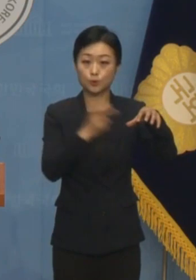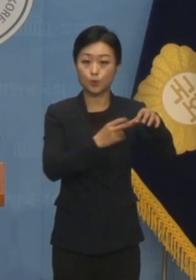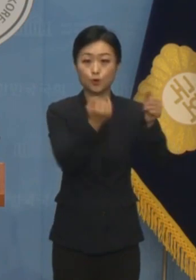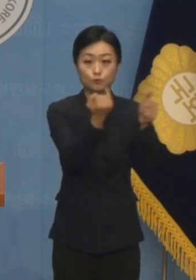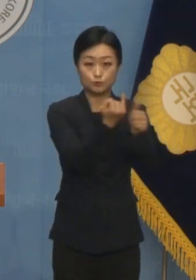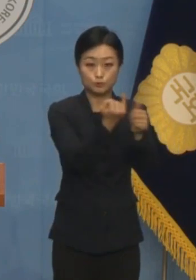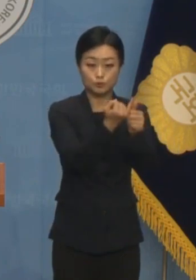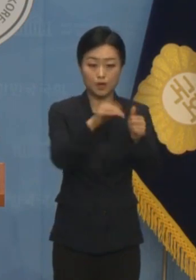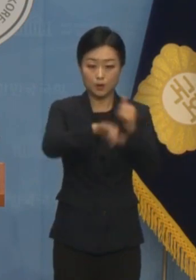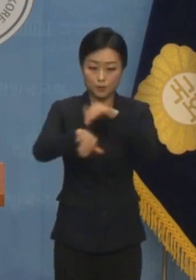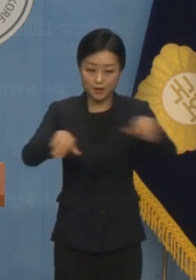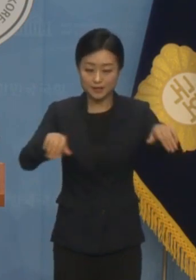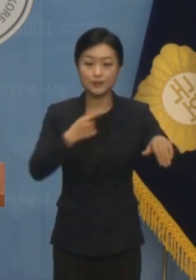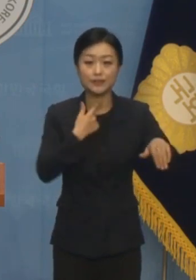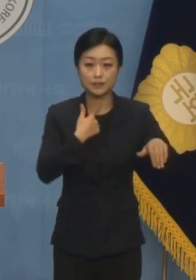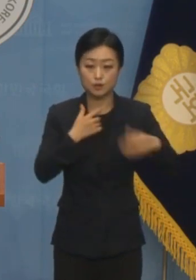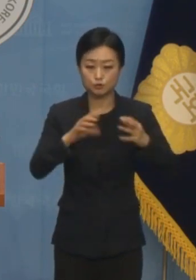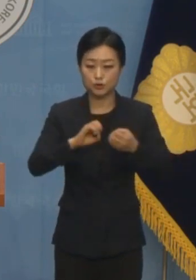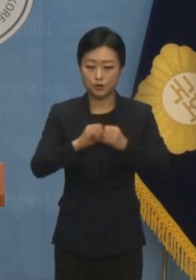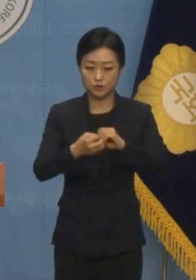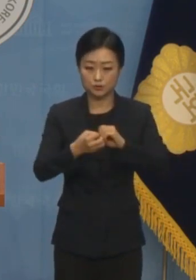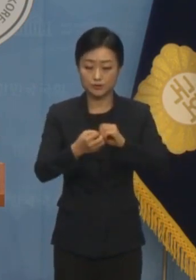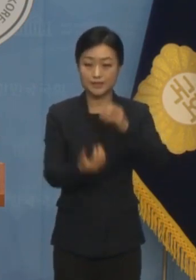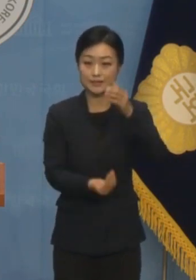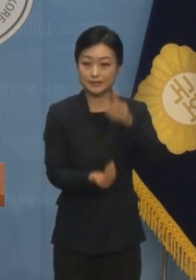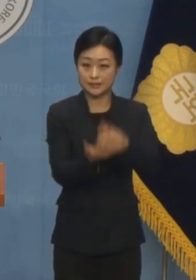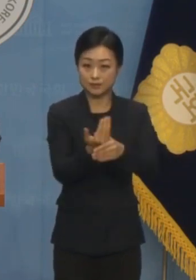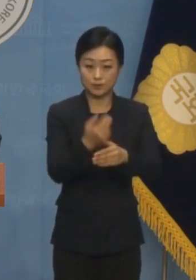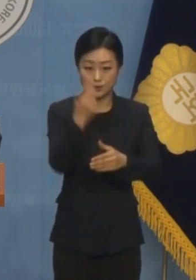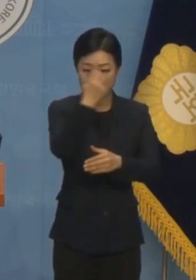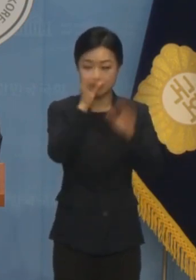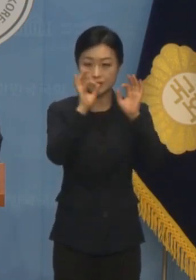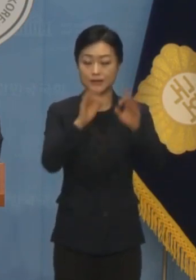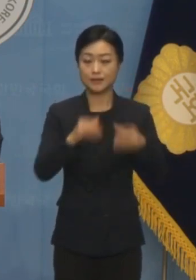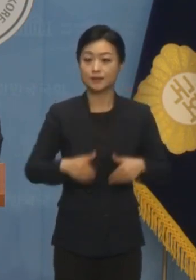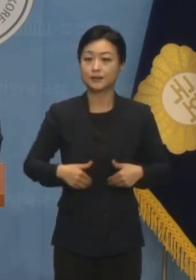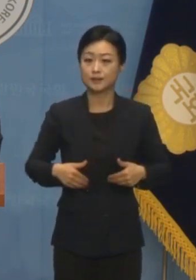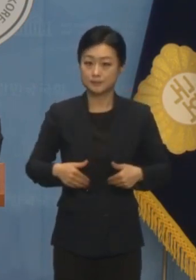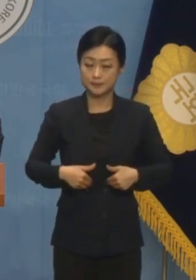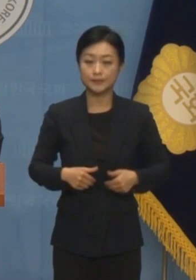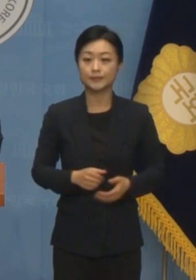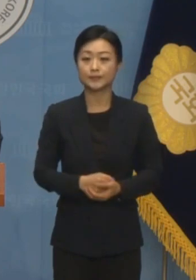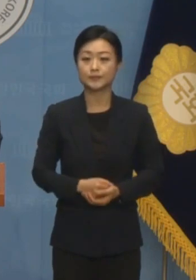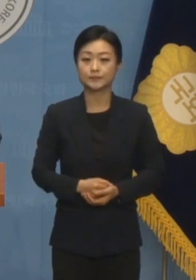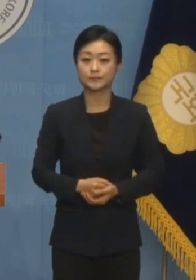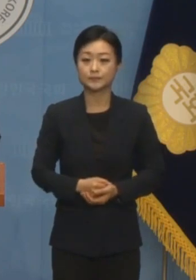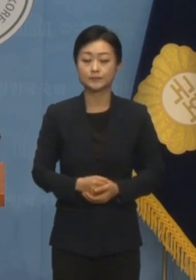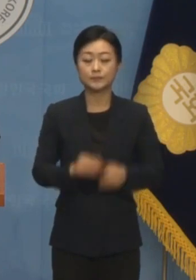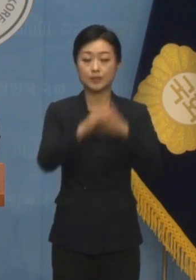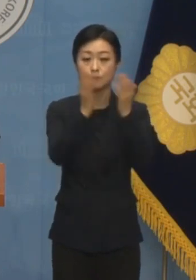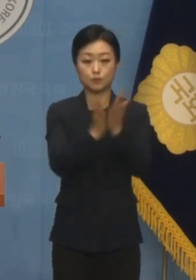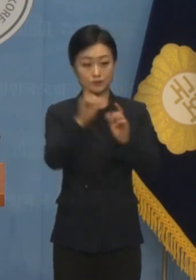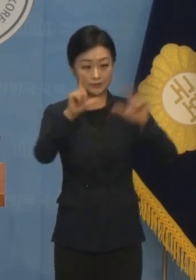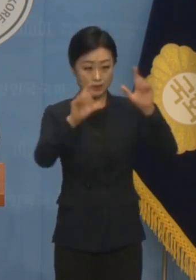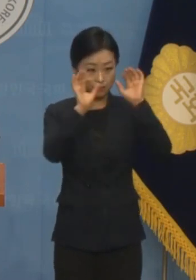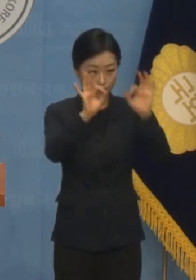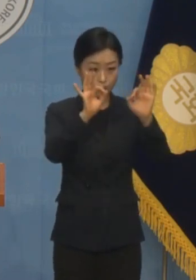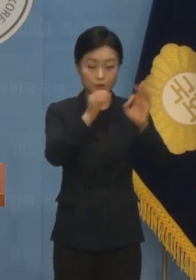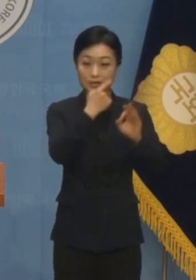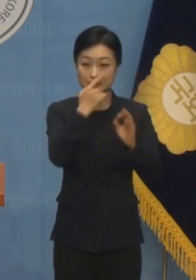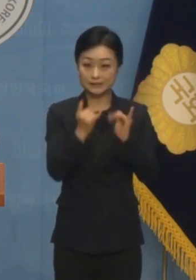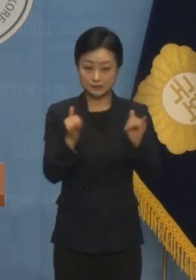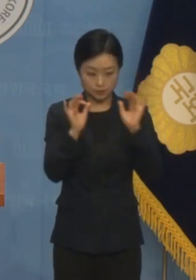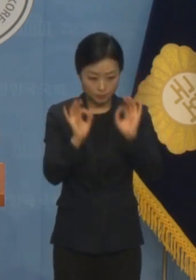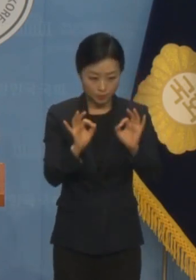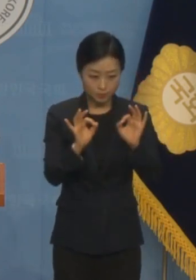부부가 관여한 국정농단의 정황을 가릴 수는 없습니다. 모든 정황과 증거가